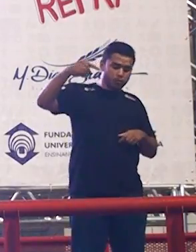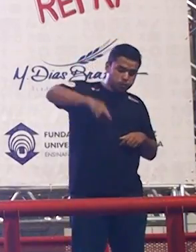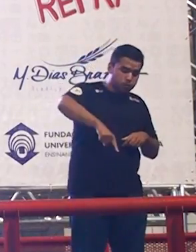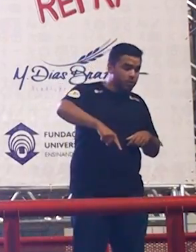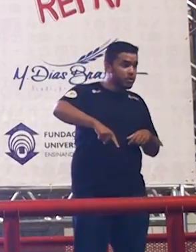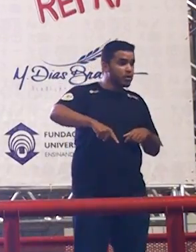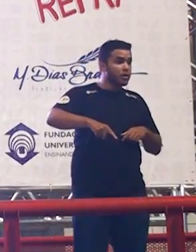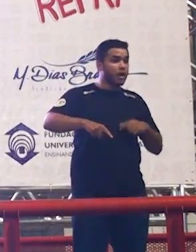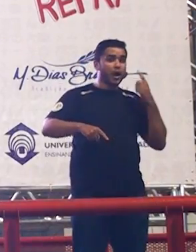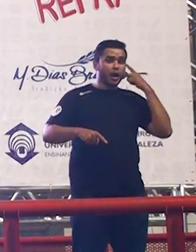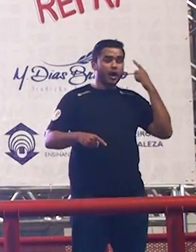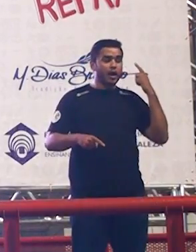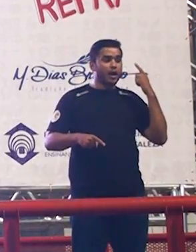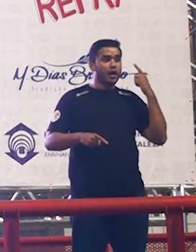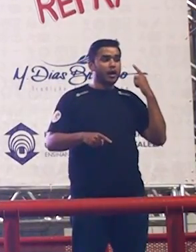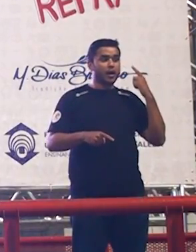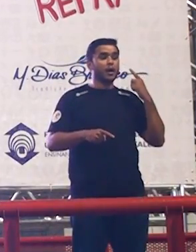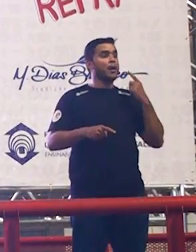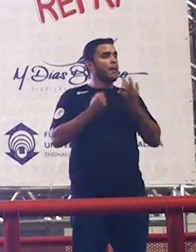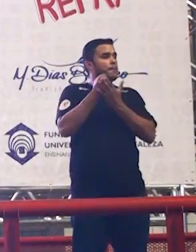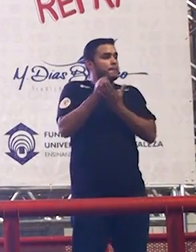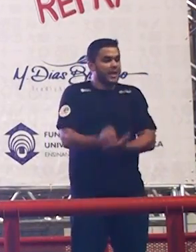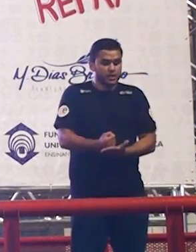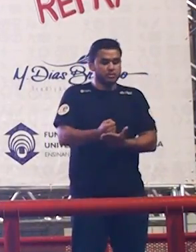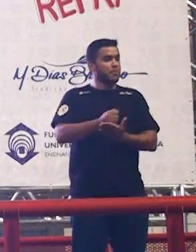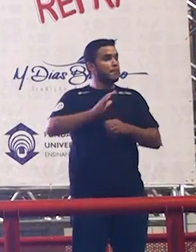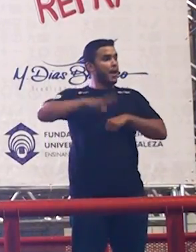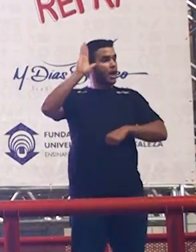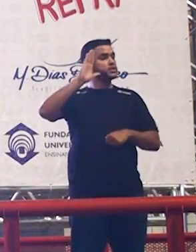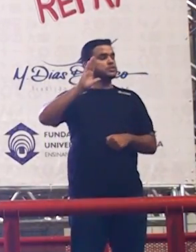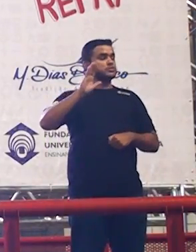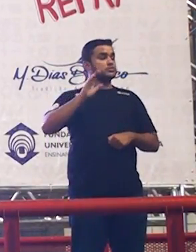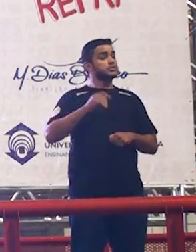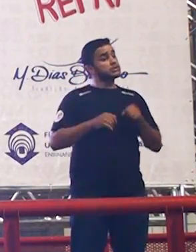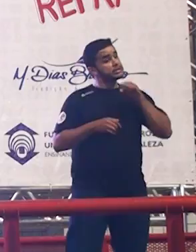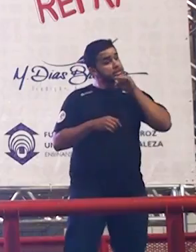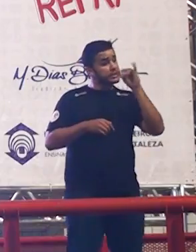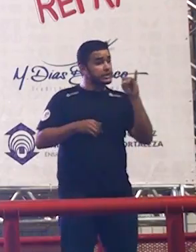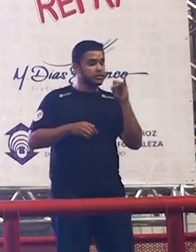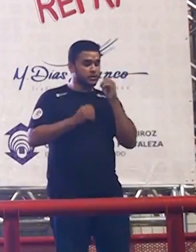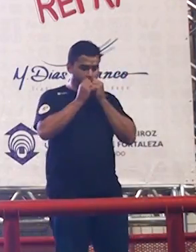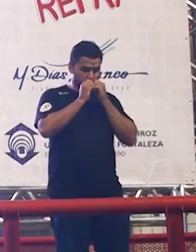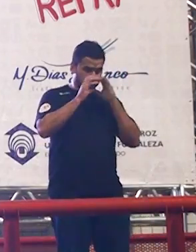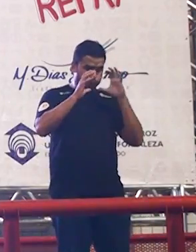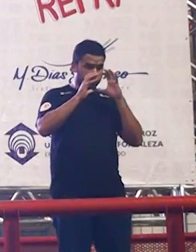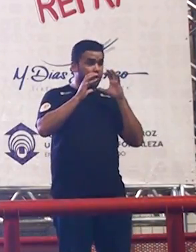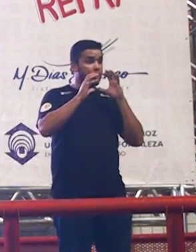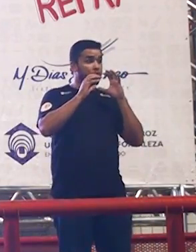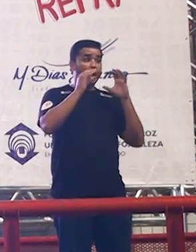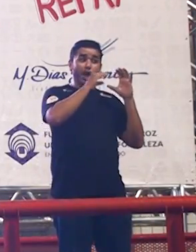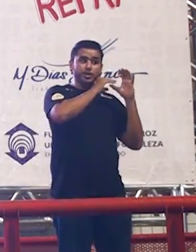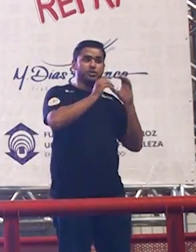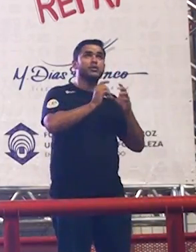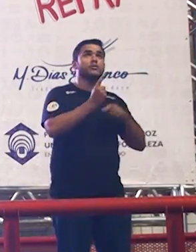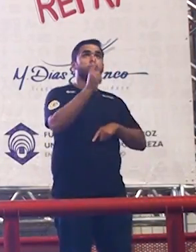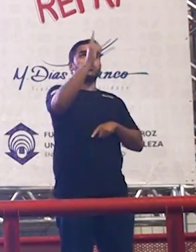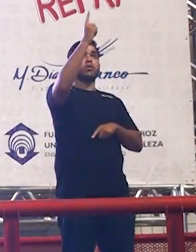menor pressão? Maior pressão. Se o balãozinho está subindo, a pressão é maior ou